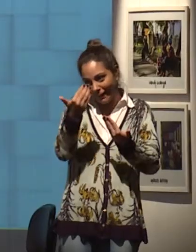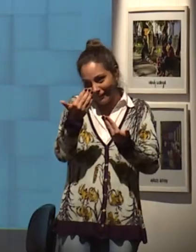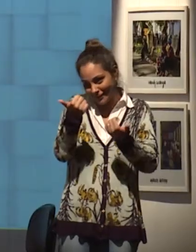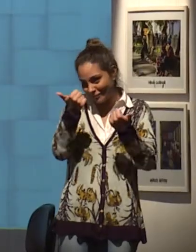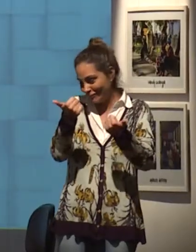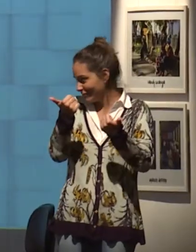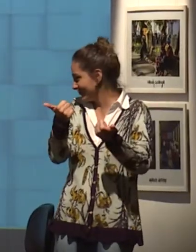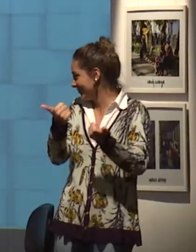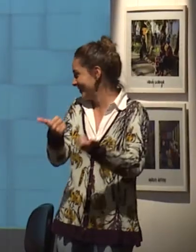Obrigada.